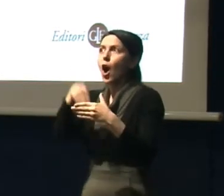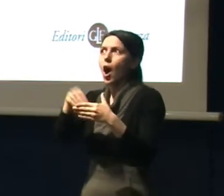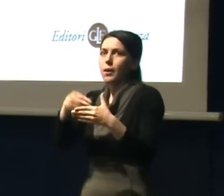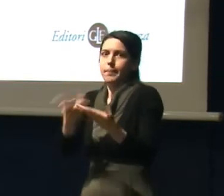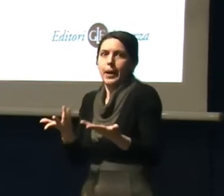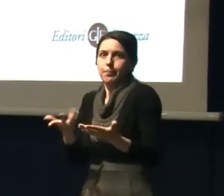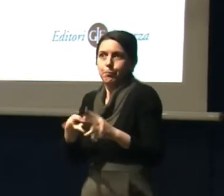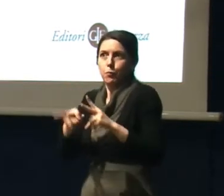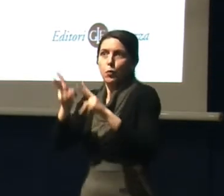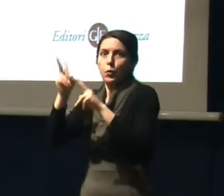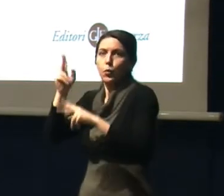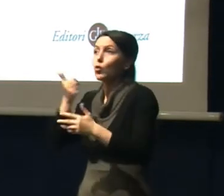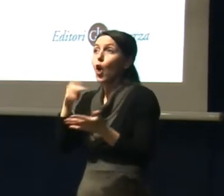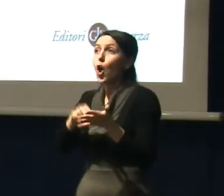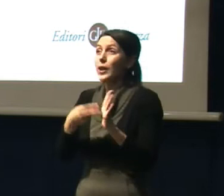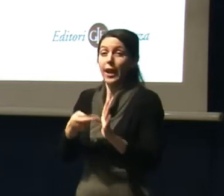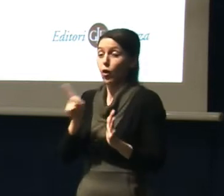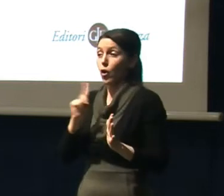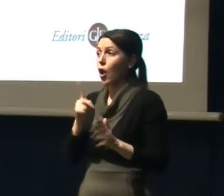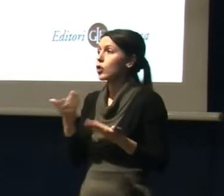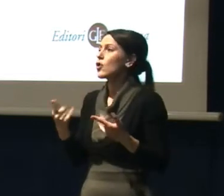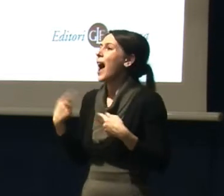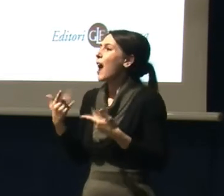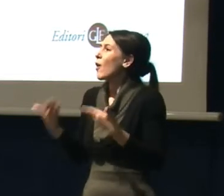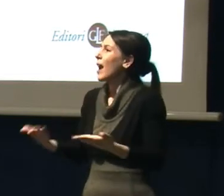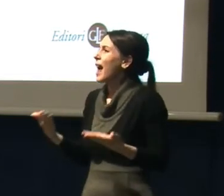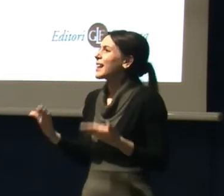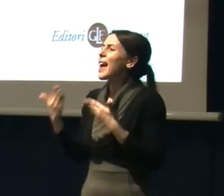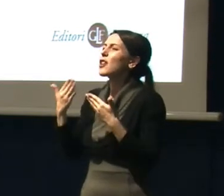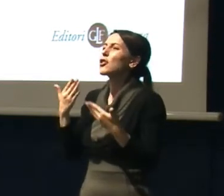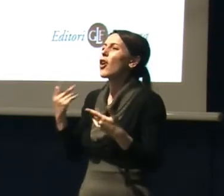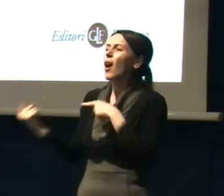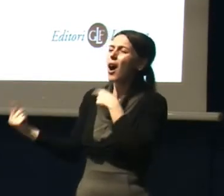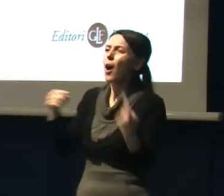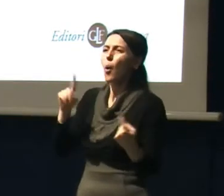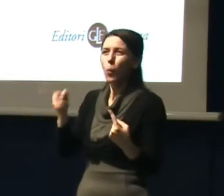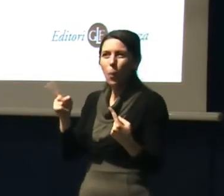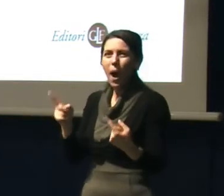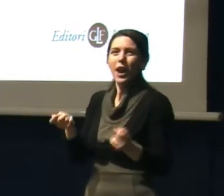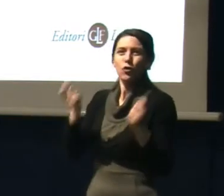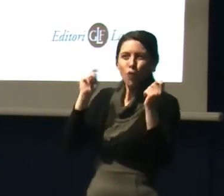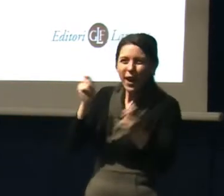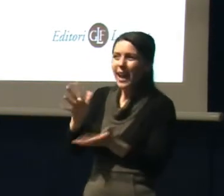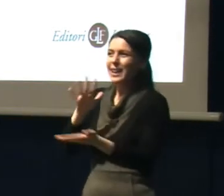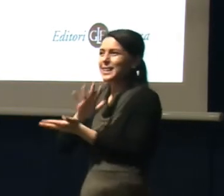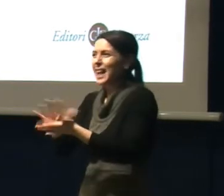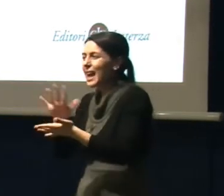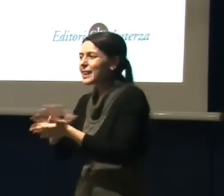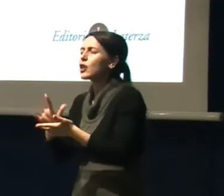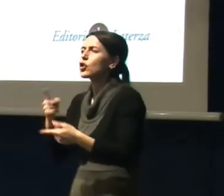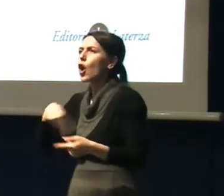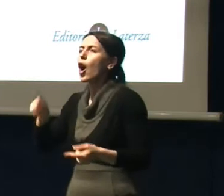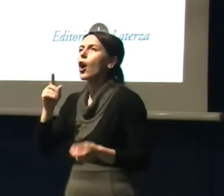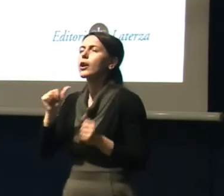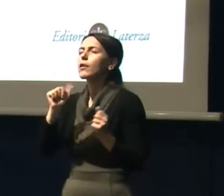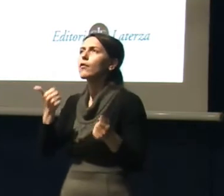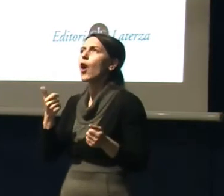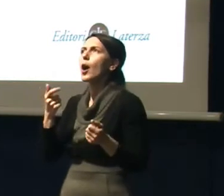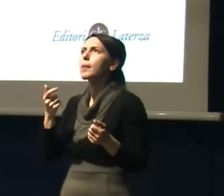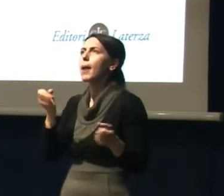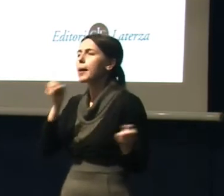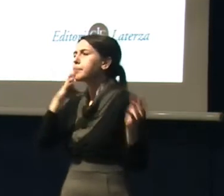più di una tecnologia tanto che c'è un grande dibattito fra giornalisti editori e addirittura si cerca di considerare facebook è